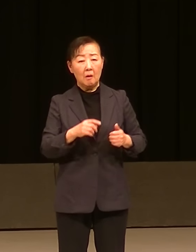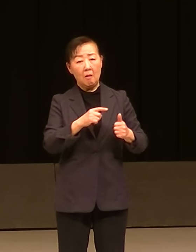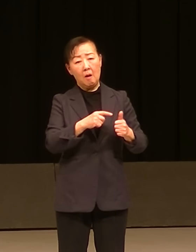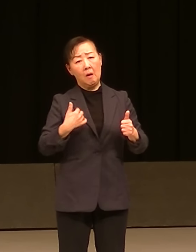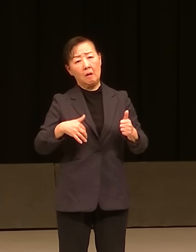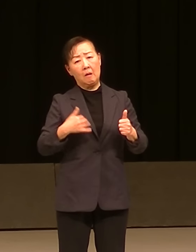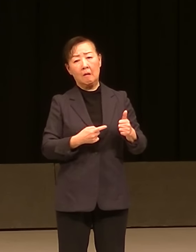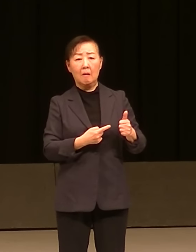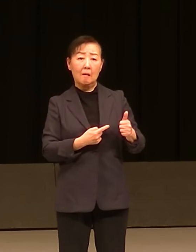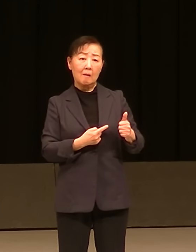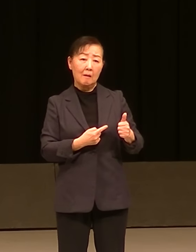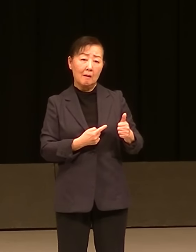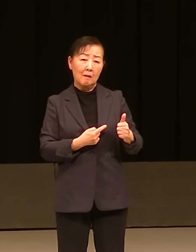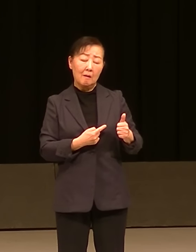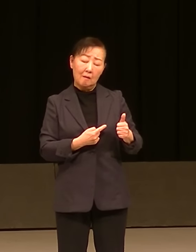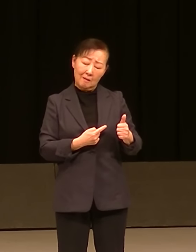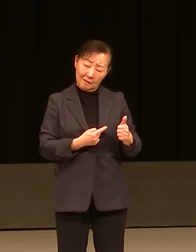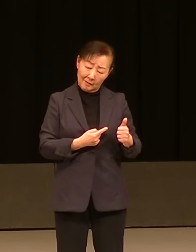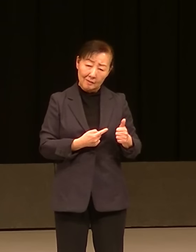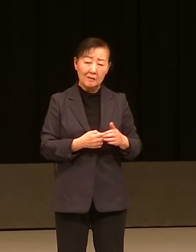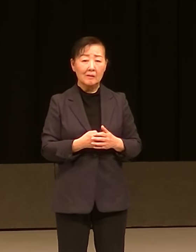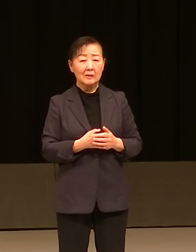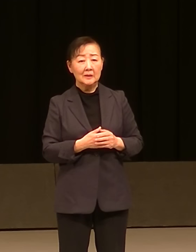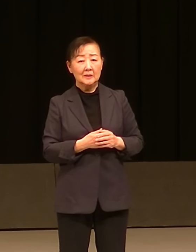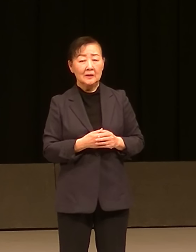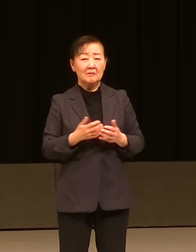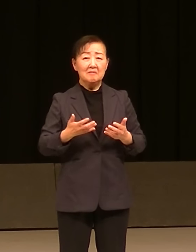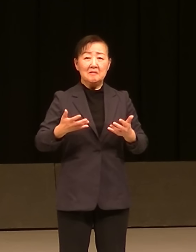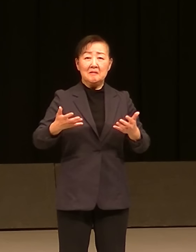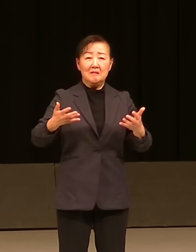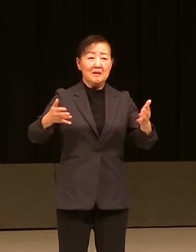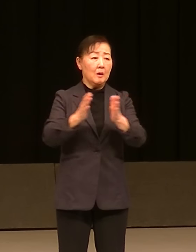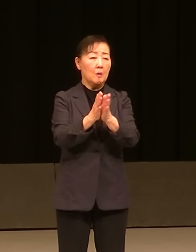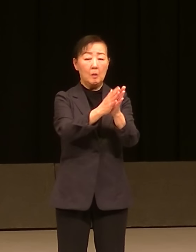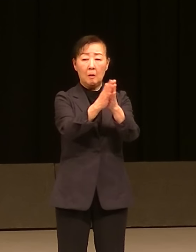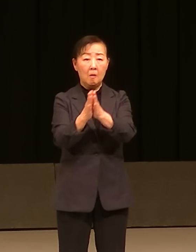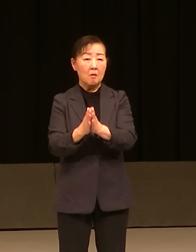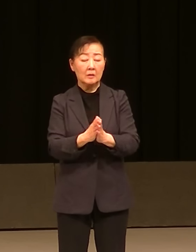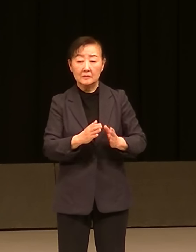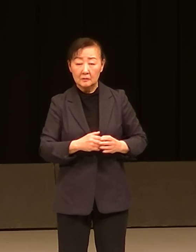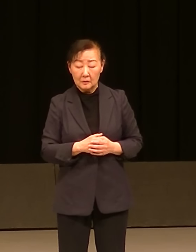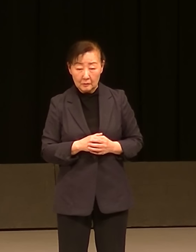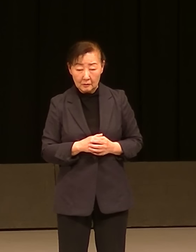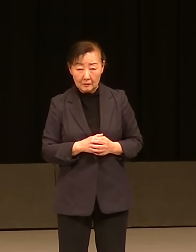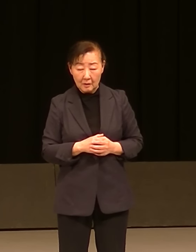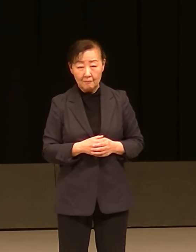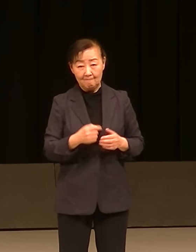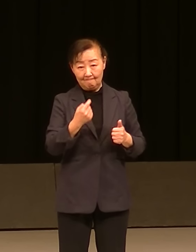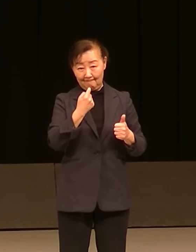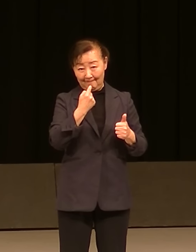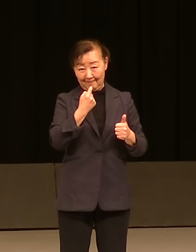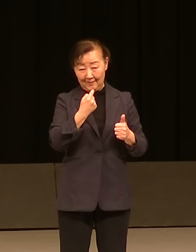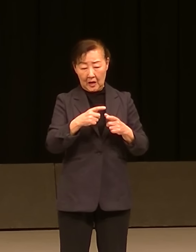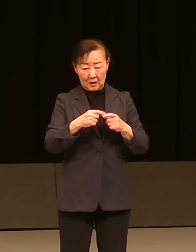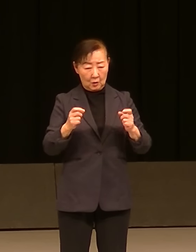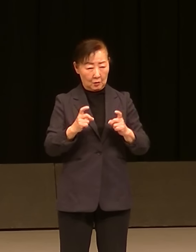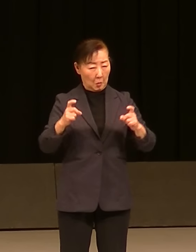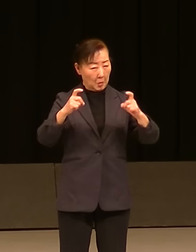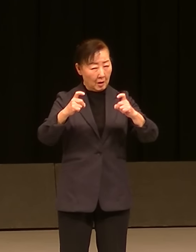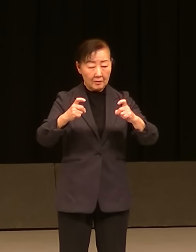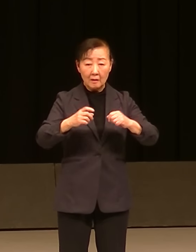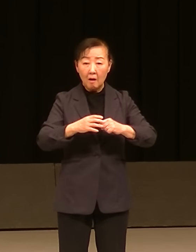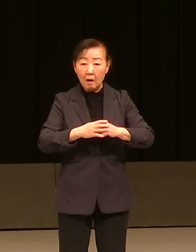びっくりするようなタンピの話でもないんですが、もうわーっと拍手が来たところで、自分は日本の国会でこん